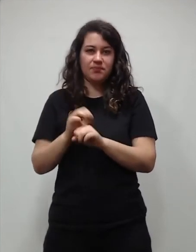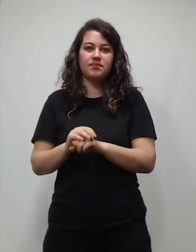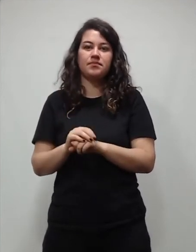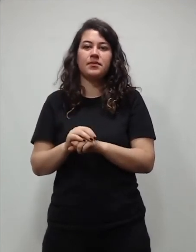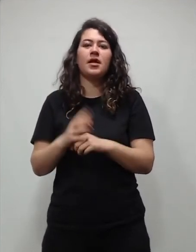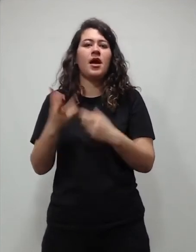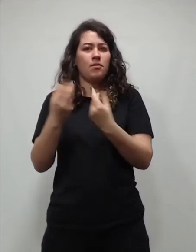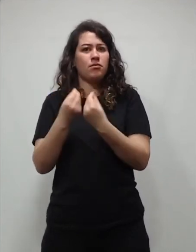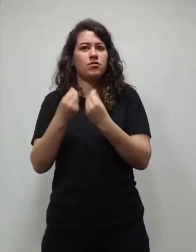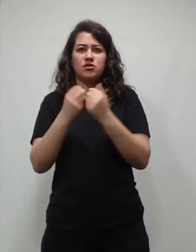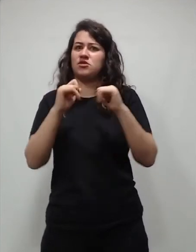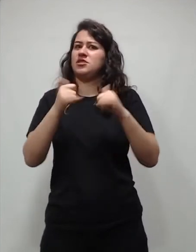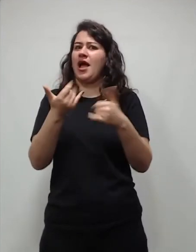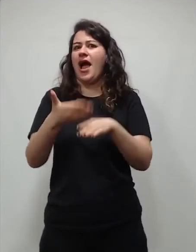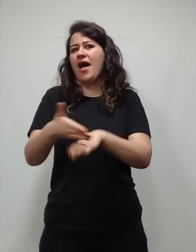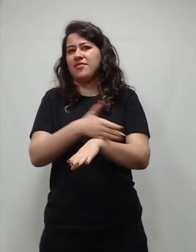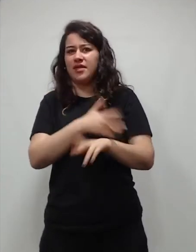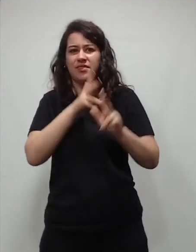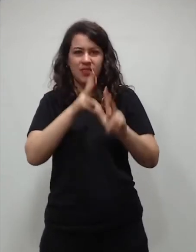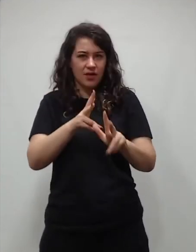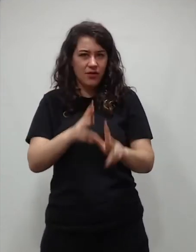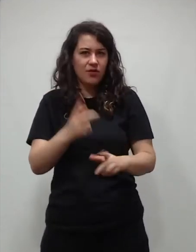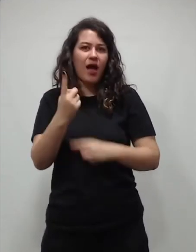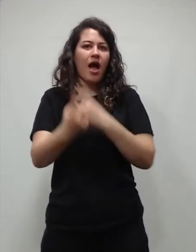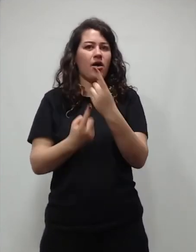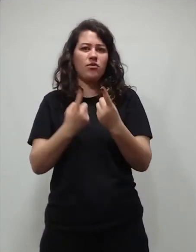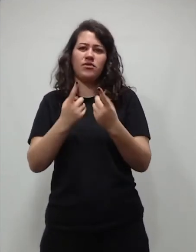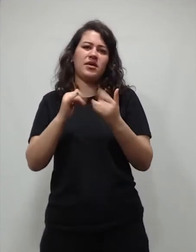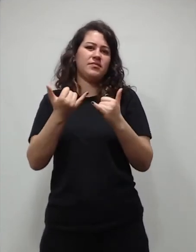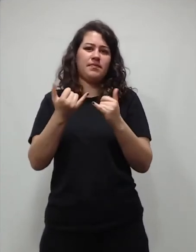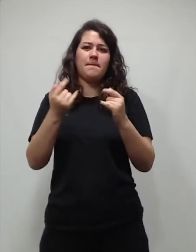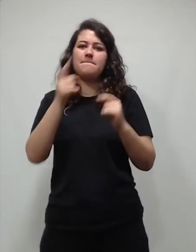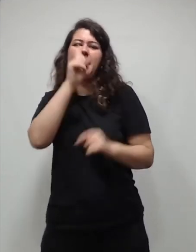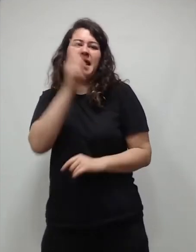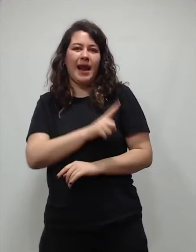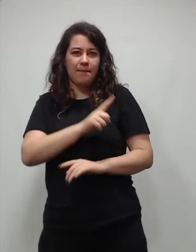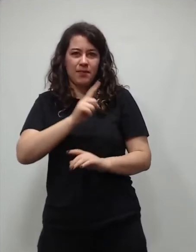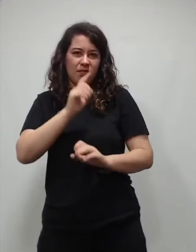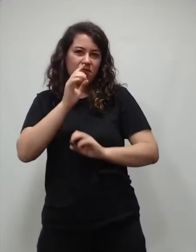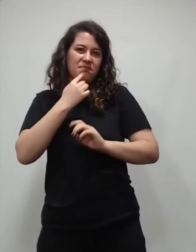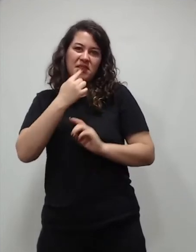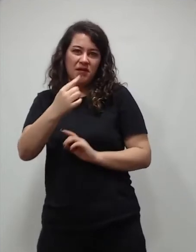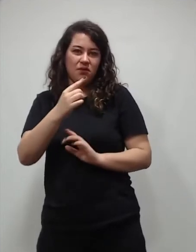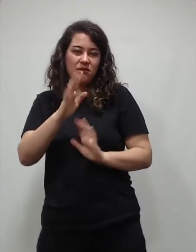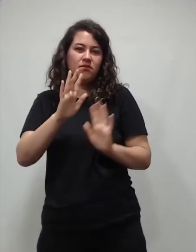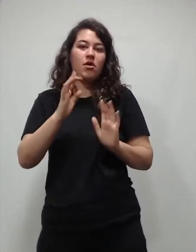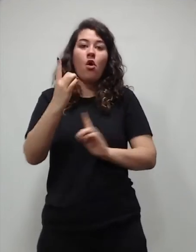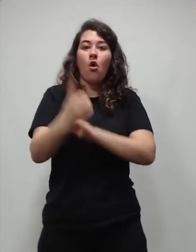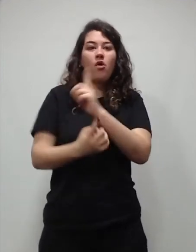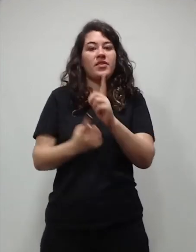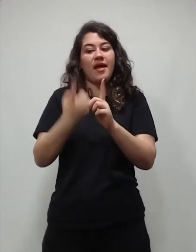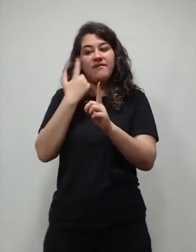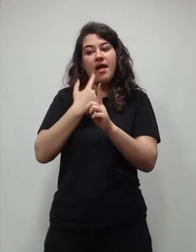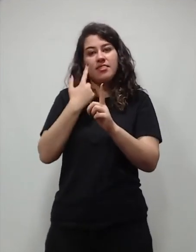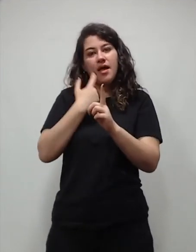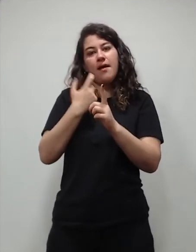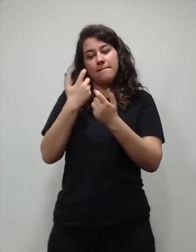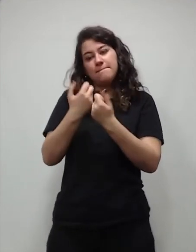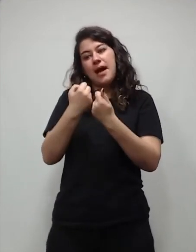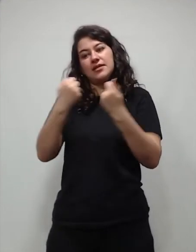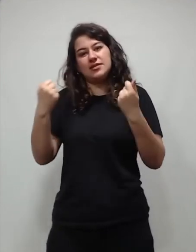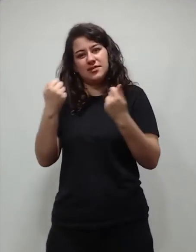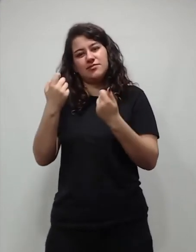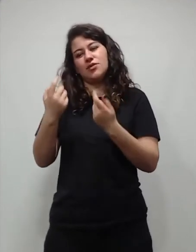Pero muchas cosas ya fueron dichas, así que algunas van a ser pasadas un poco más rápidamente y otras que tienen que ver con